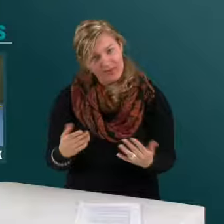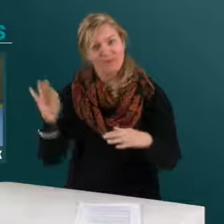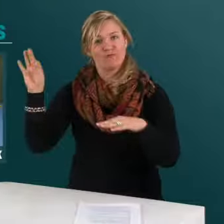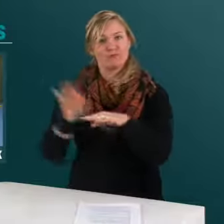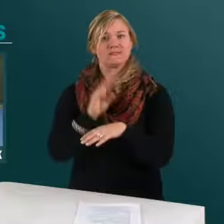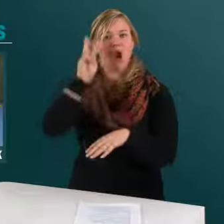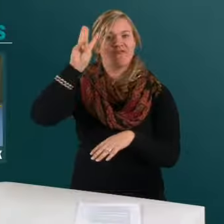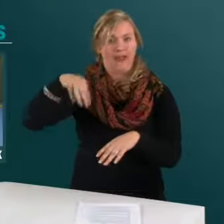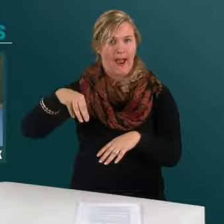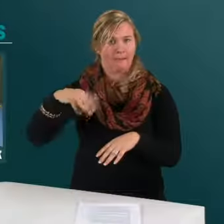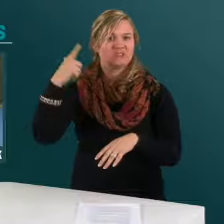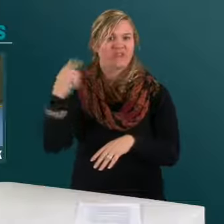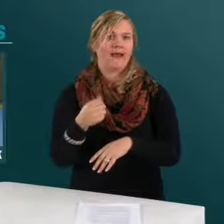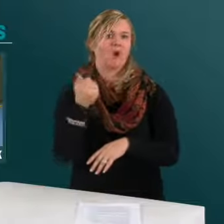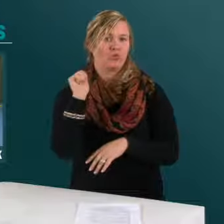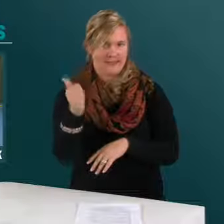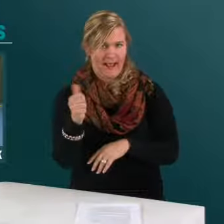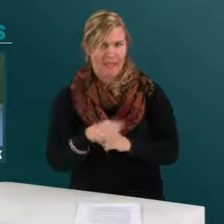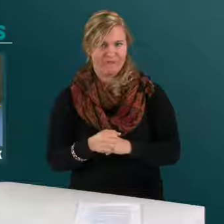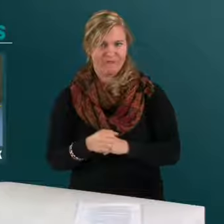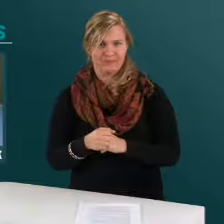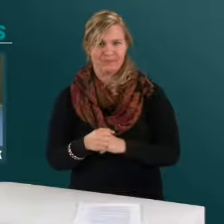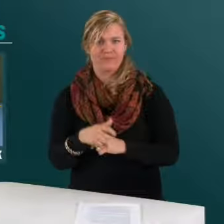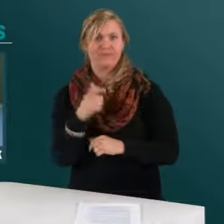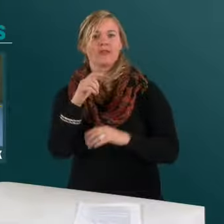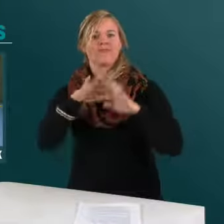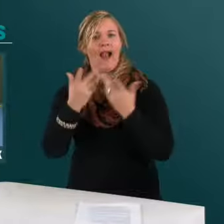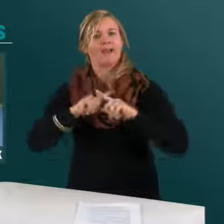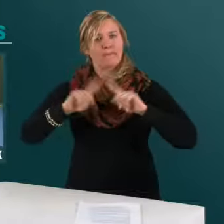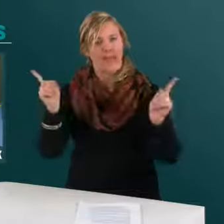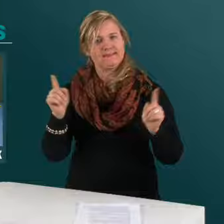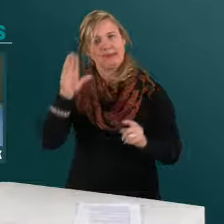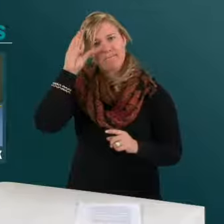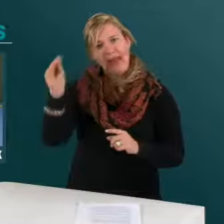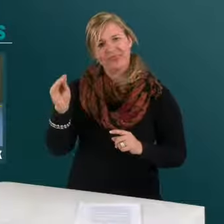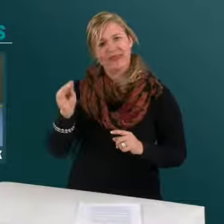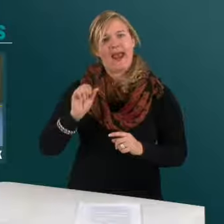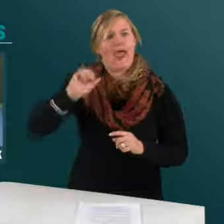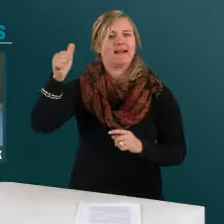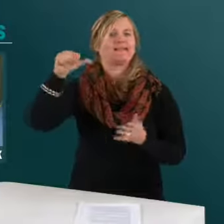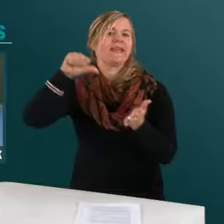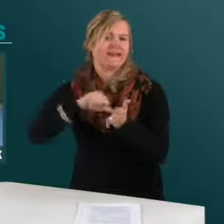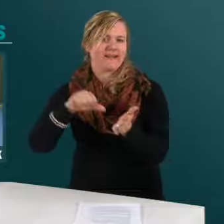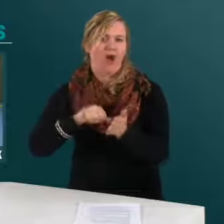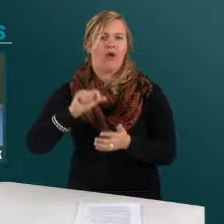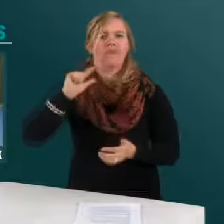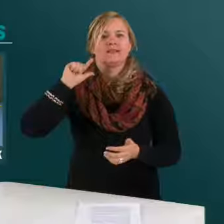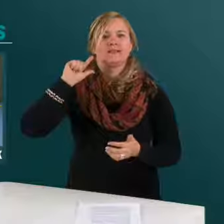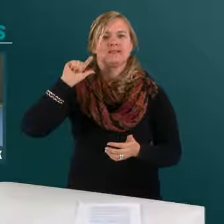gesamtresultat der fußball wm 2011 weltmeister herren erster platz iran